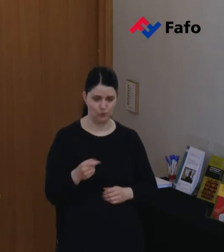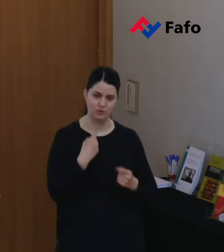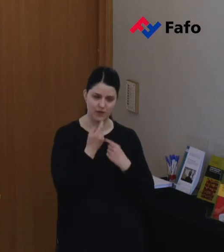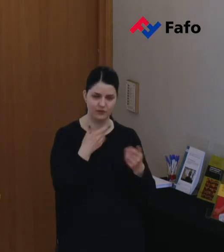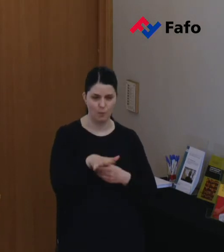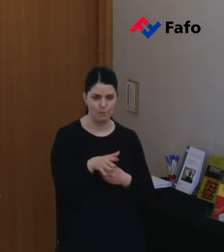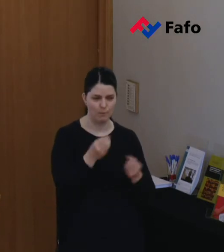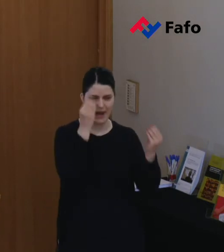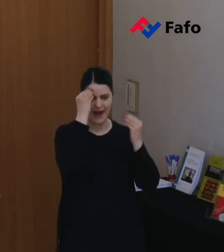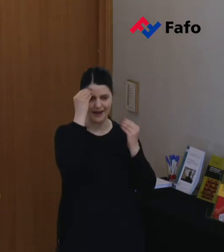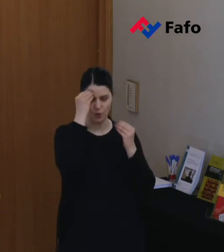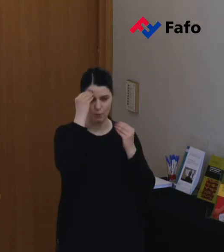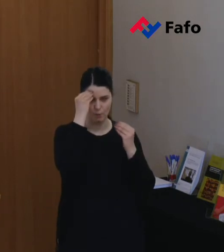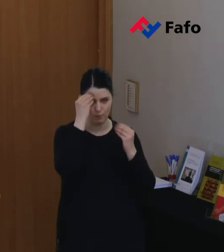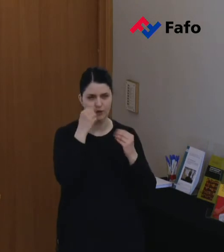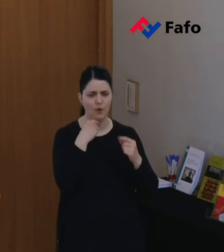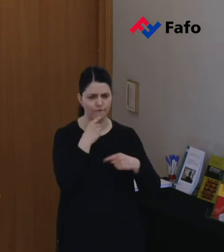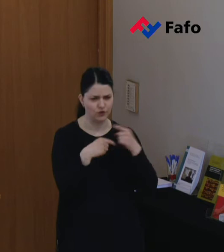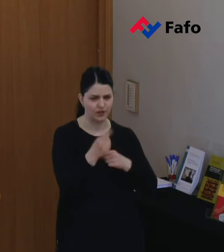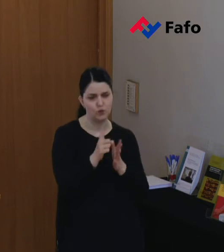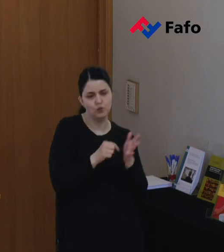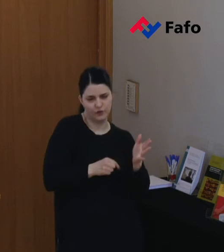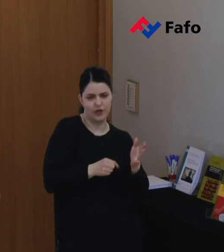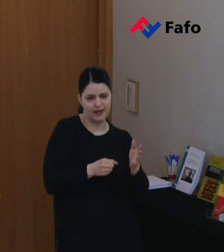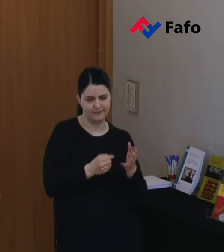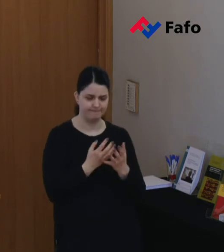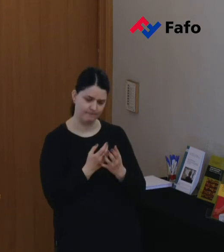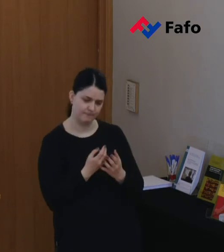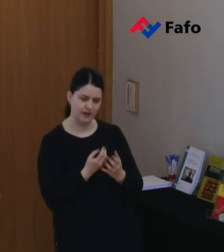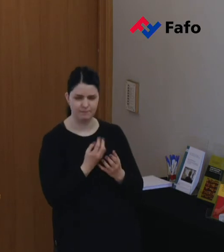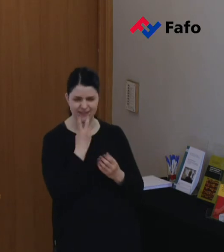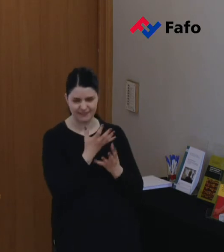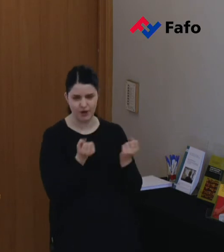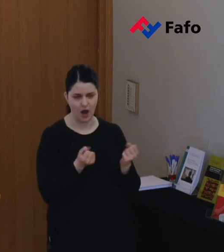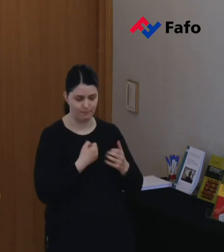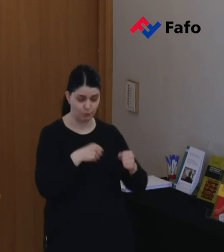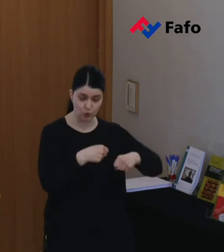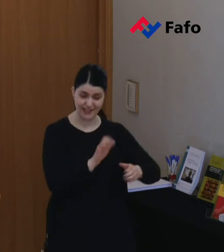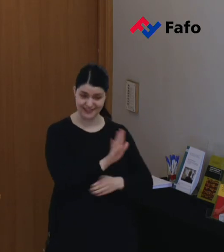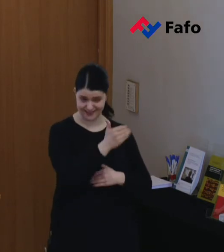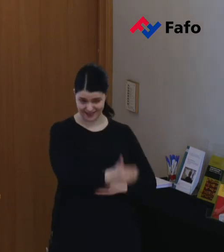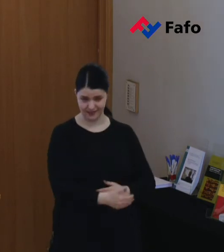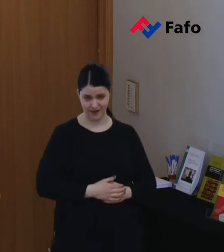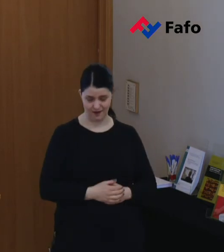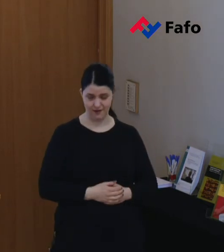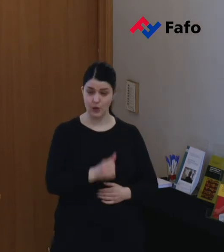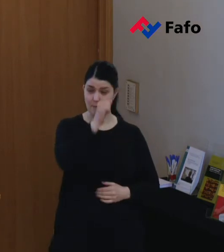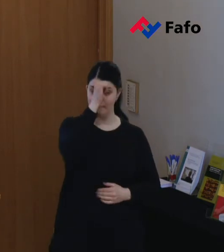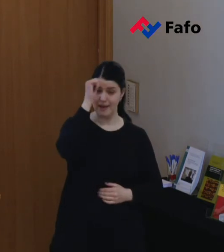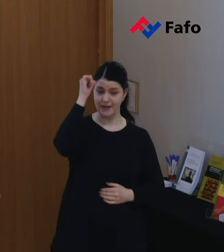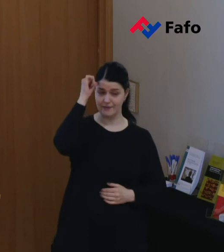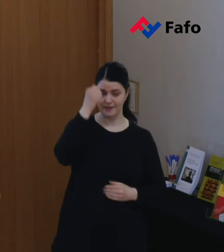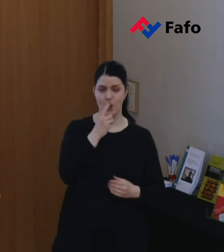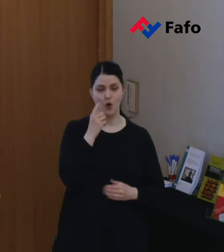snakke om lærdommene og fortsatt utfordringer sett fra prosjektenes side. Og da er vi altså i Bergen og i